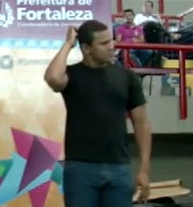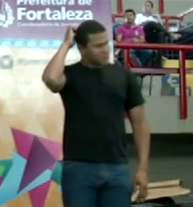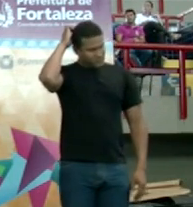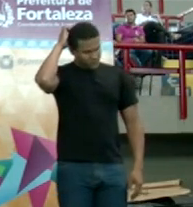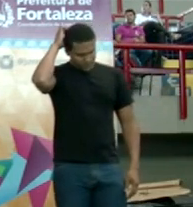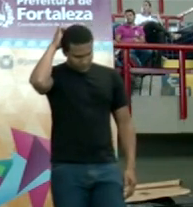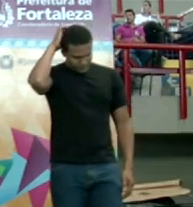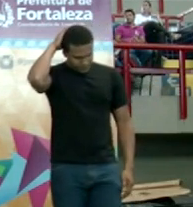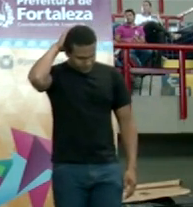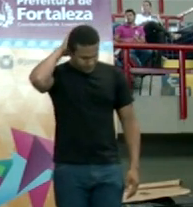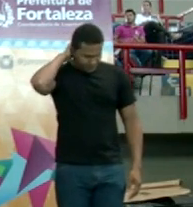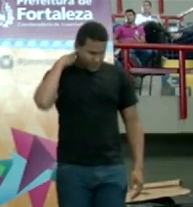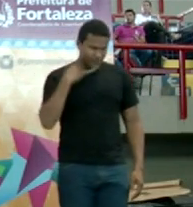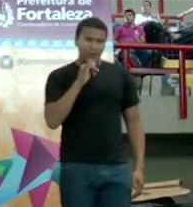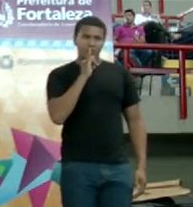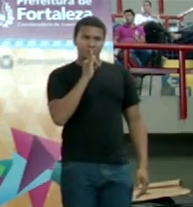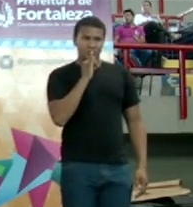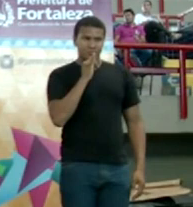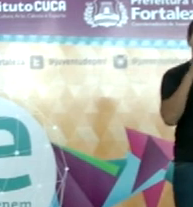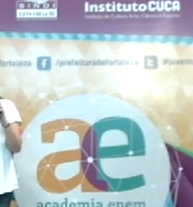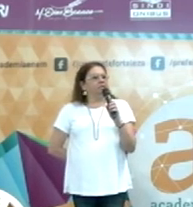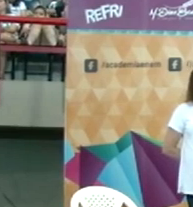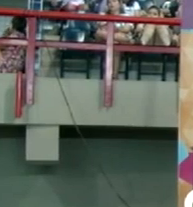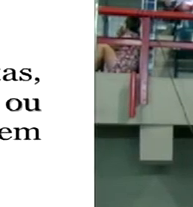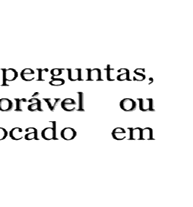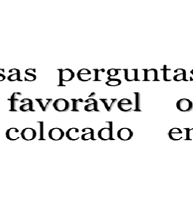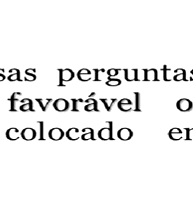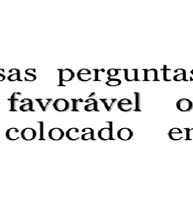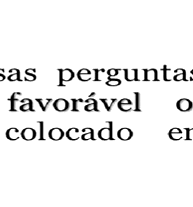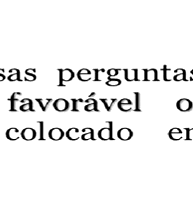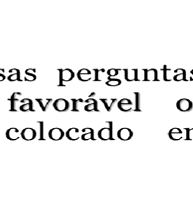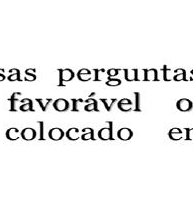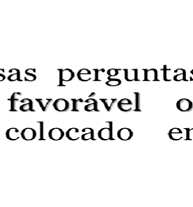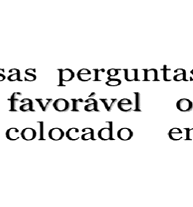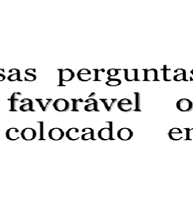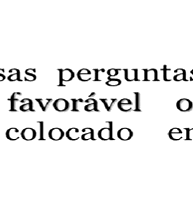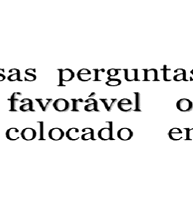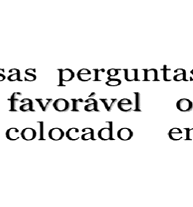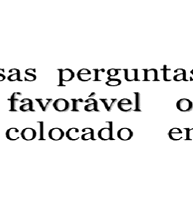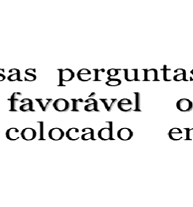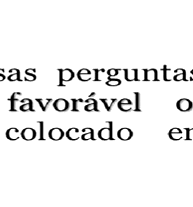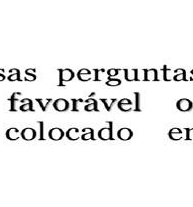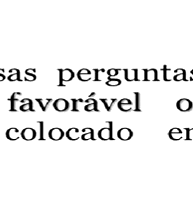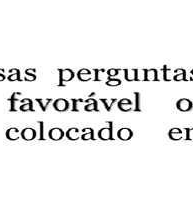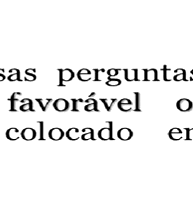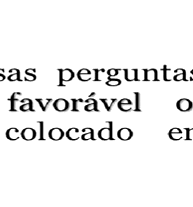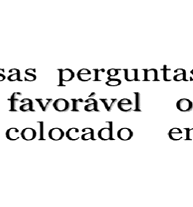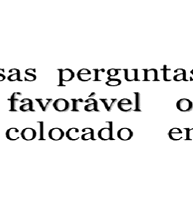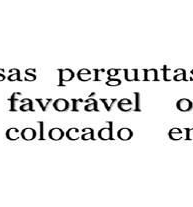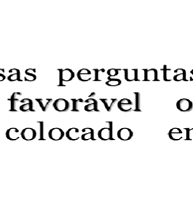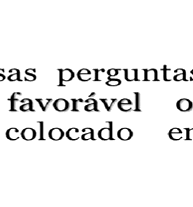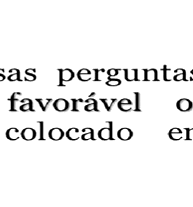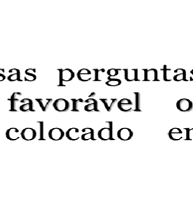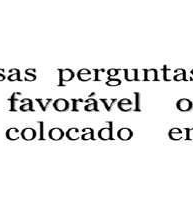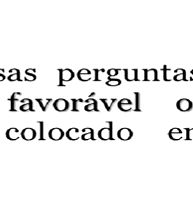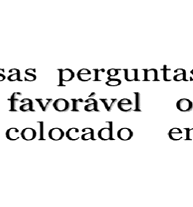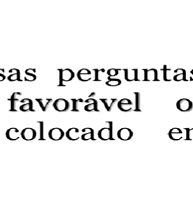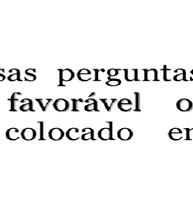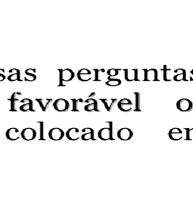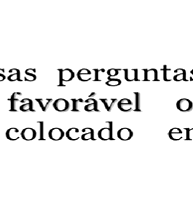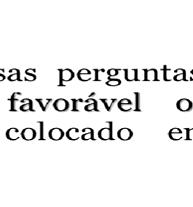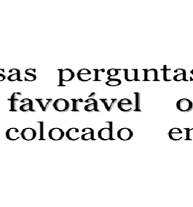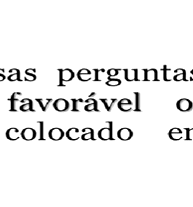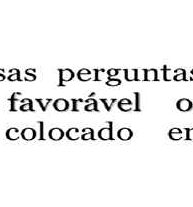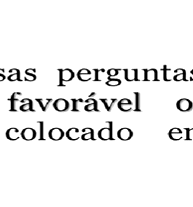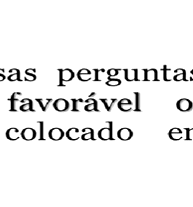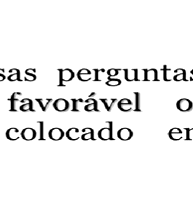você chega em algum vestibular e tem uma frase que diz assim: redija um texto dissertativo defendendo a